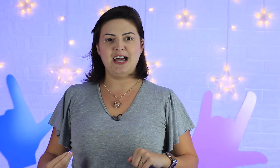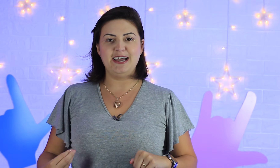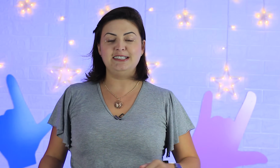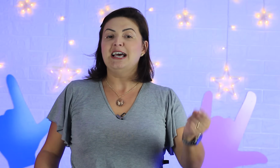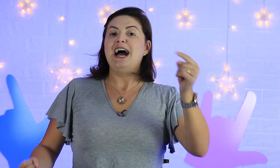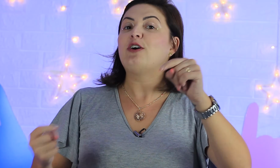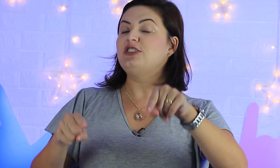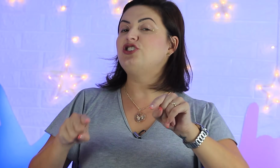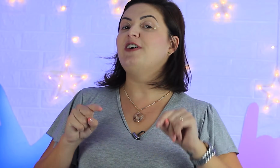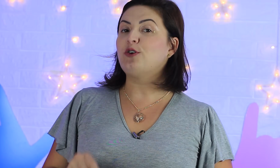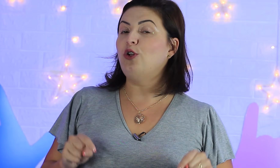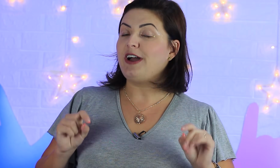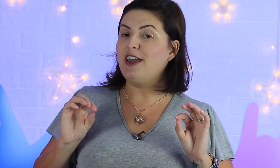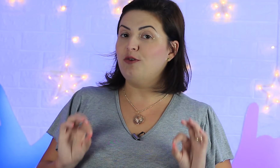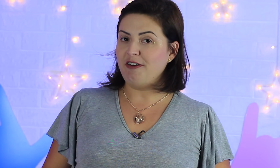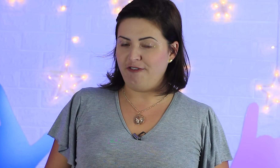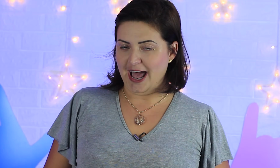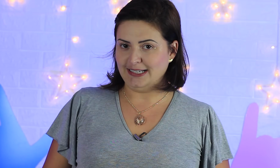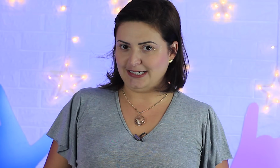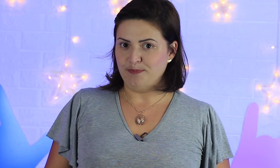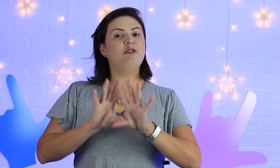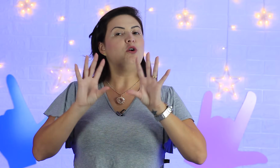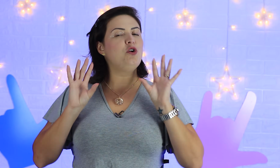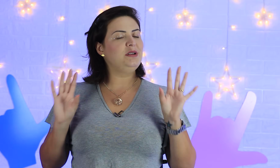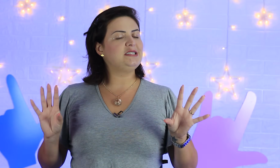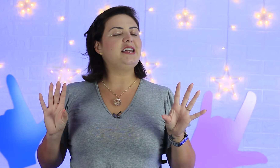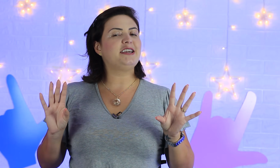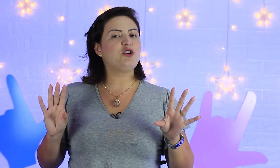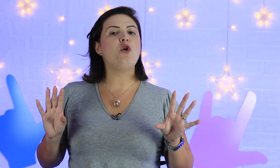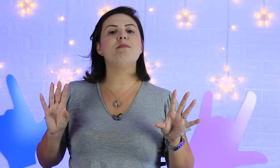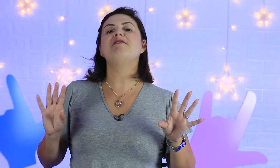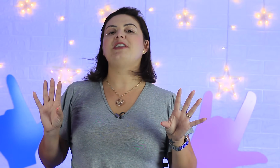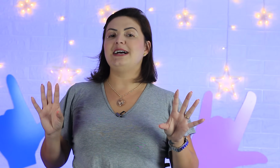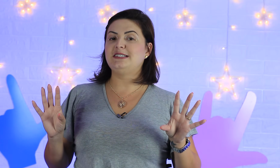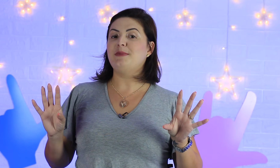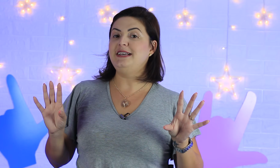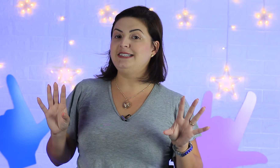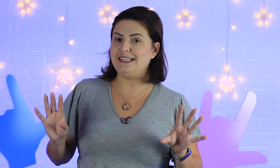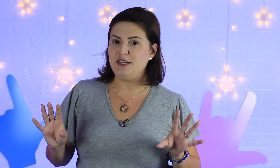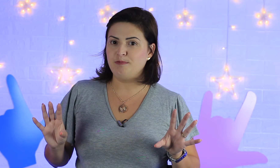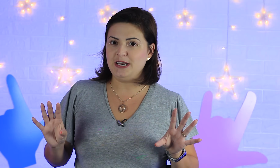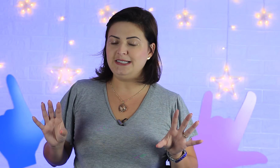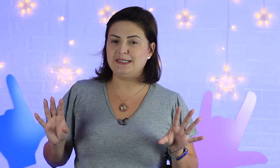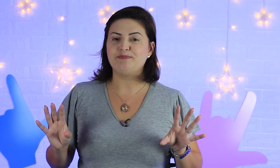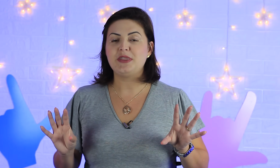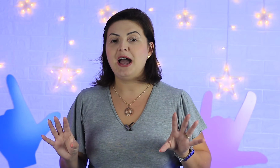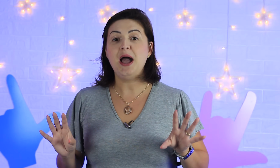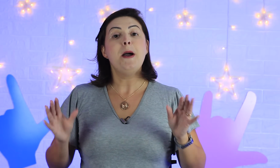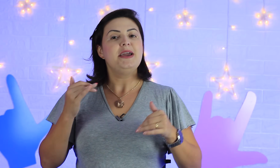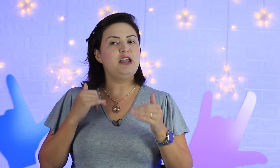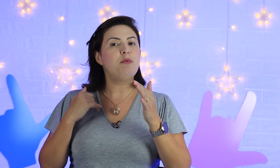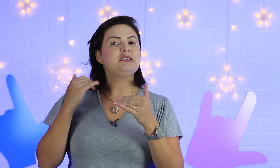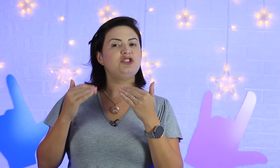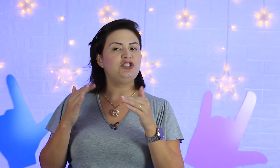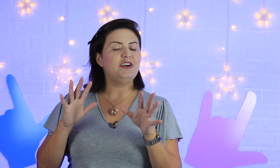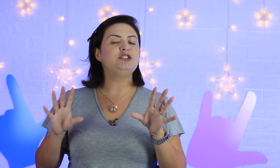sinais. Agora a gente vai colocar em uma frase. Vou começar aqui com uma frase mais simples, tá? E depois a gente vai